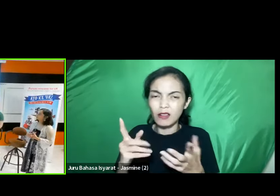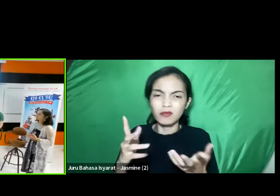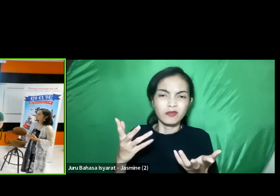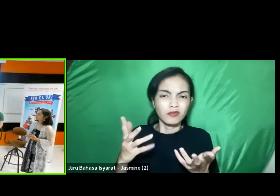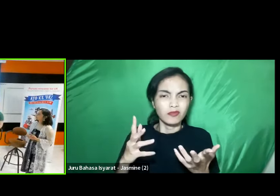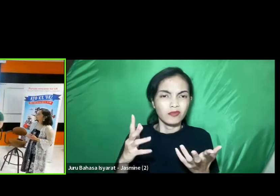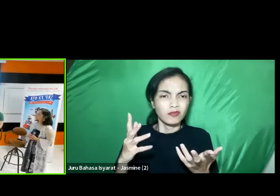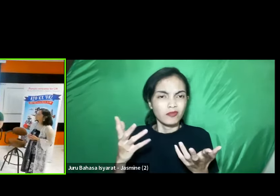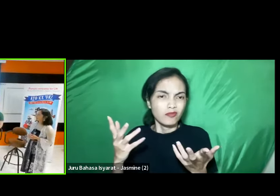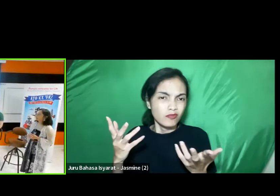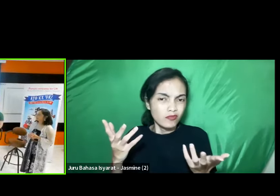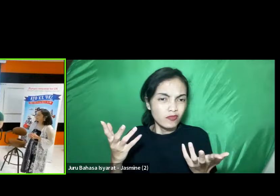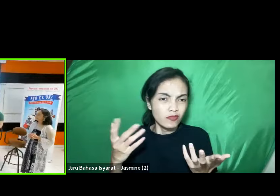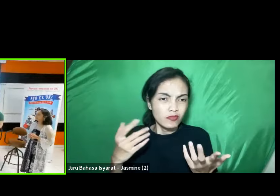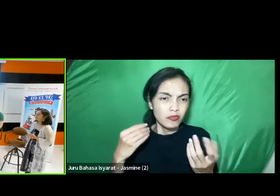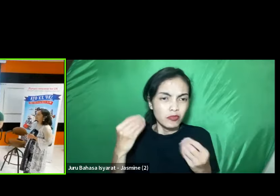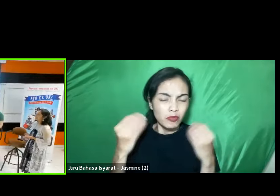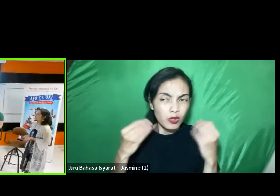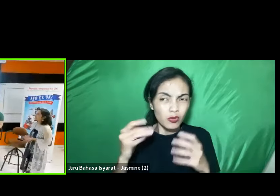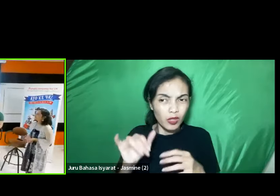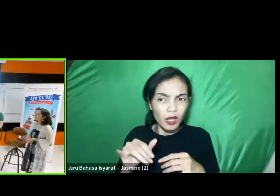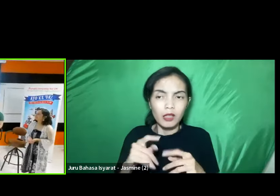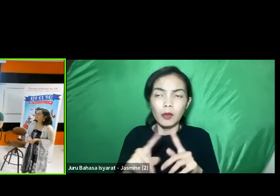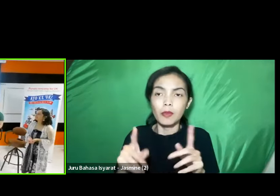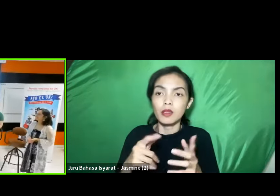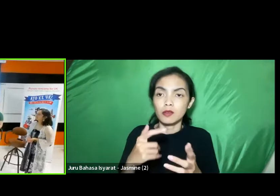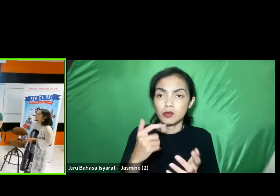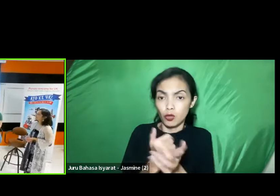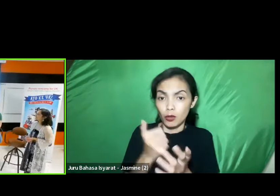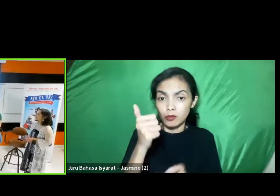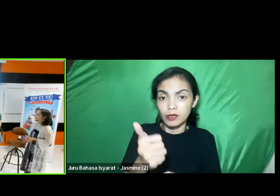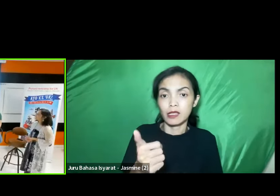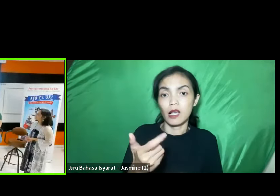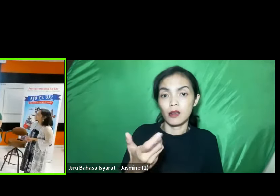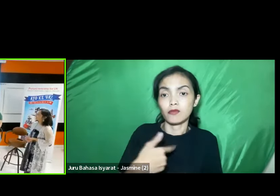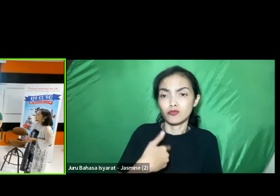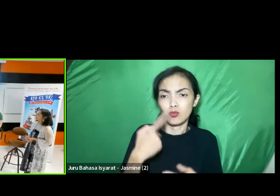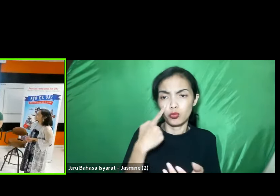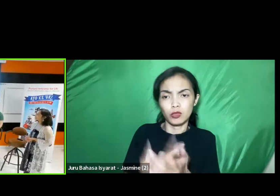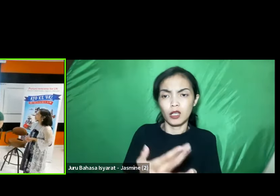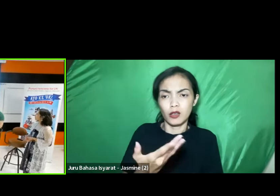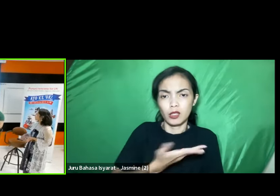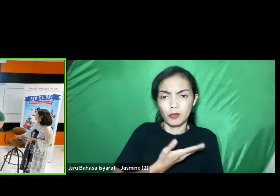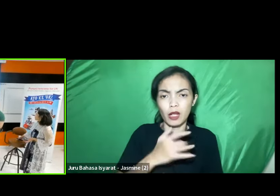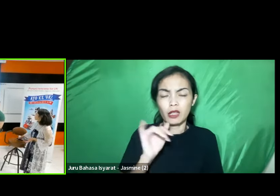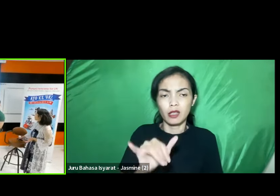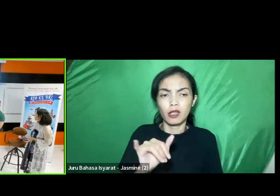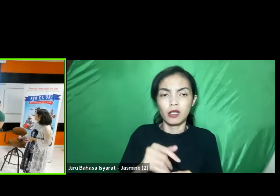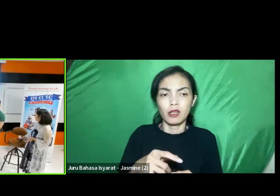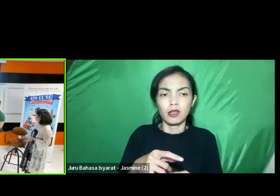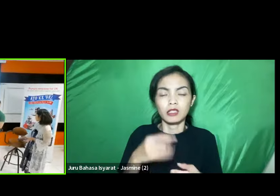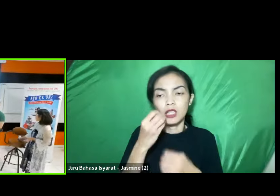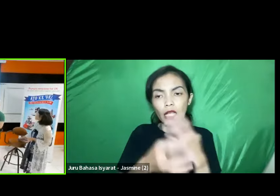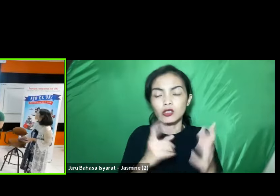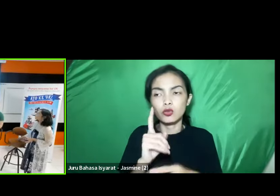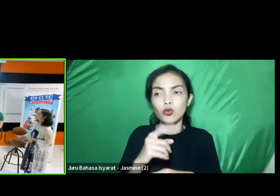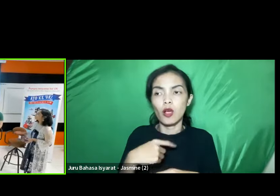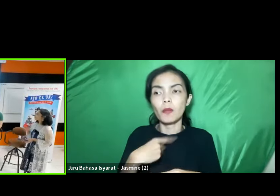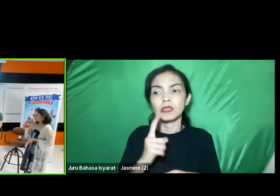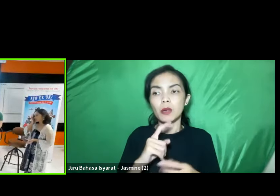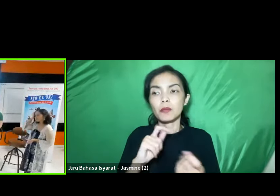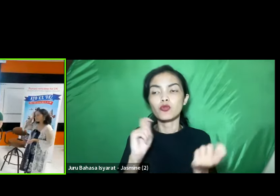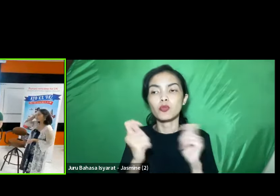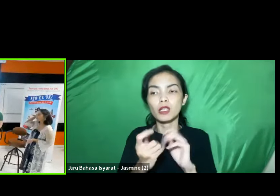eh buktinya diterima saya waktu itu ya jadi teman-teman perlu menjelaskan Kenapa terjadi perubahan dan itu masuk akal apa enggak